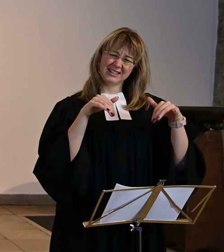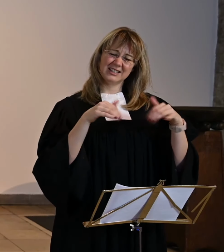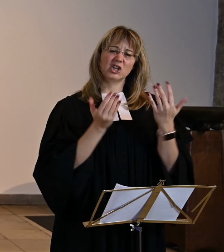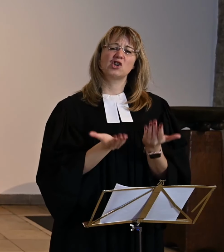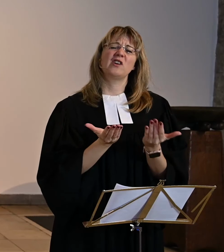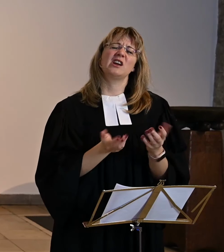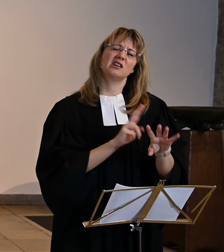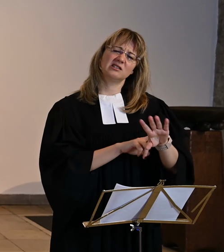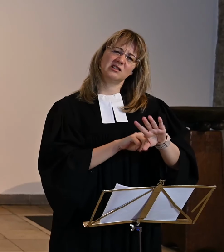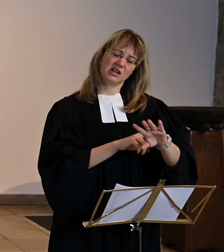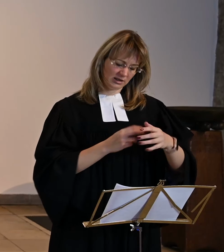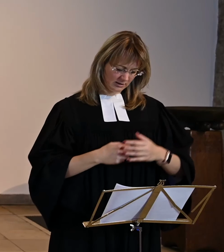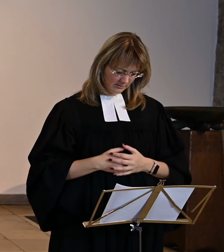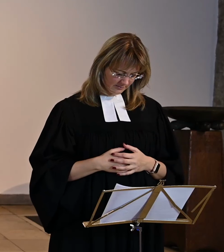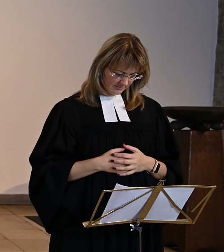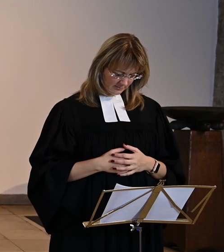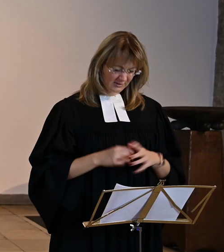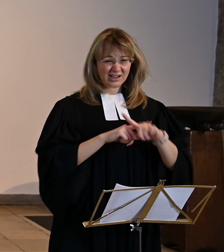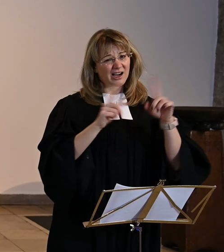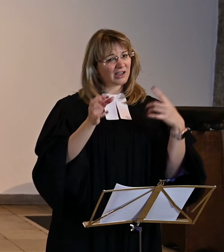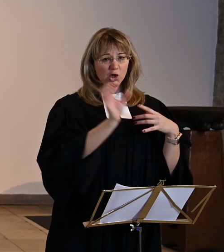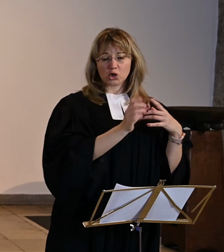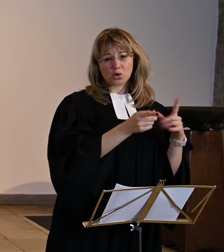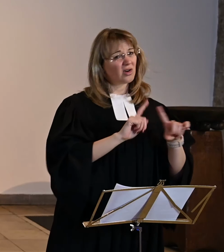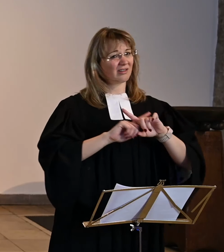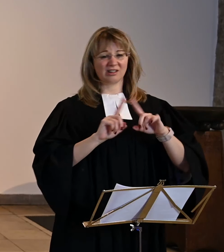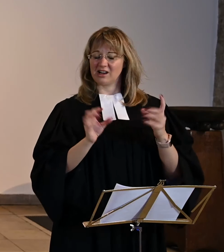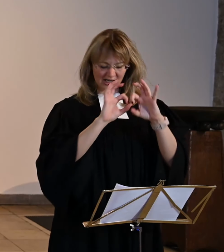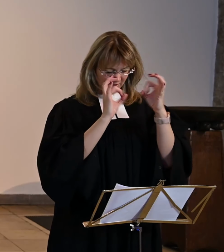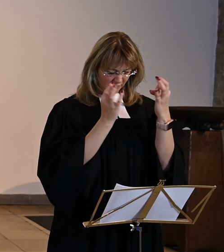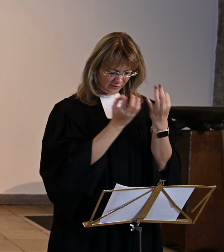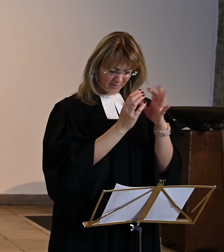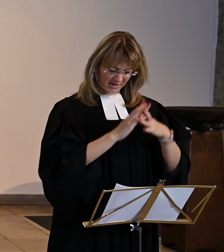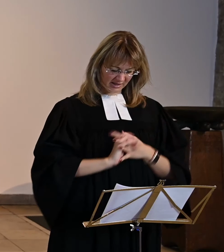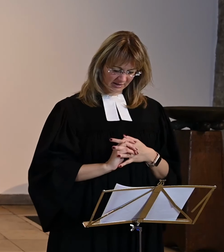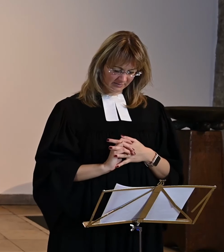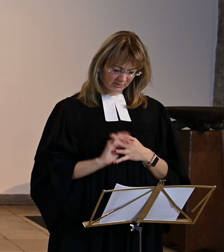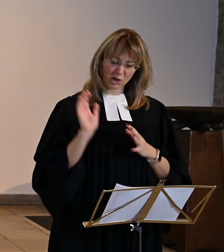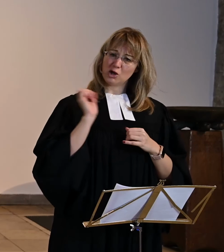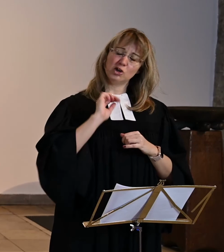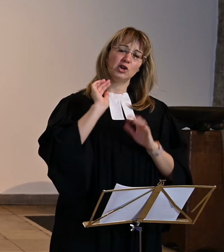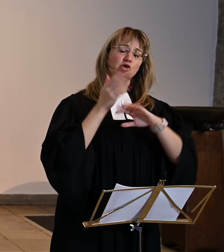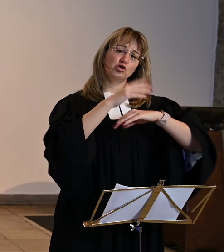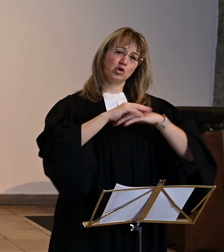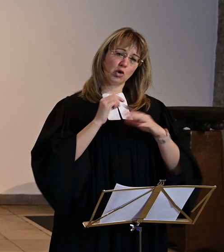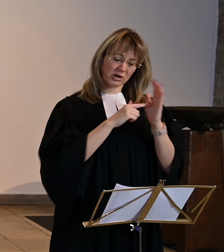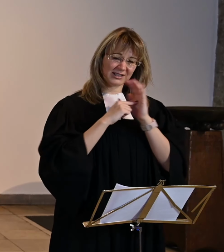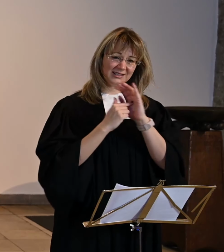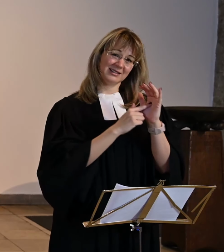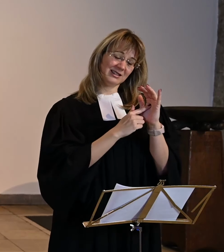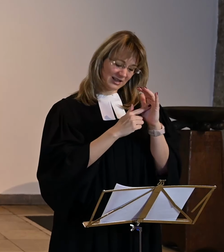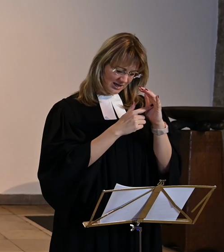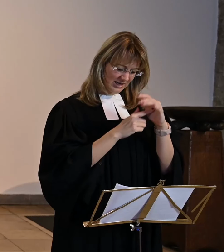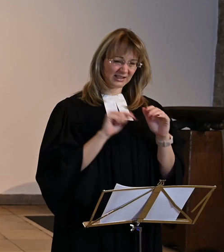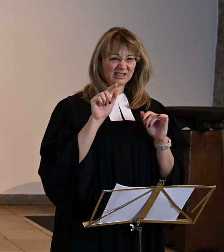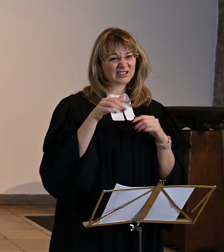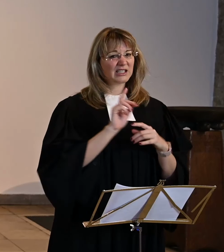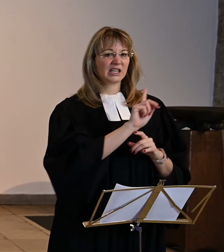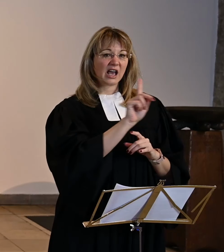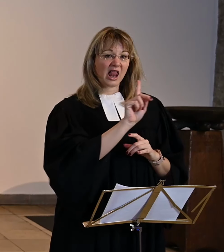finden. Andere hatten keine Angehörigen und Freunde mehr. Ihr Tod hat das schmerzlich deutlich